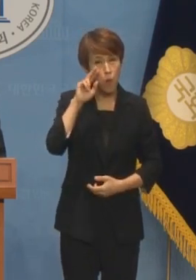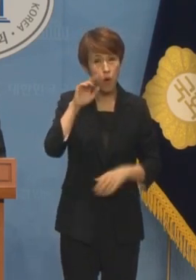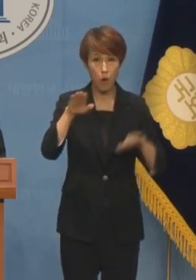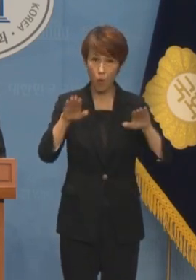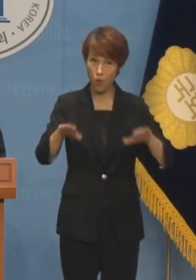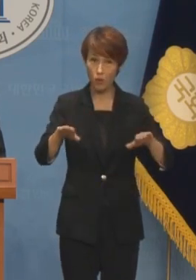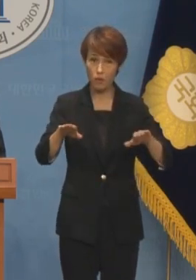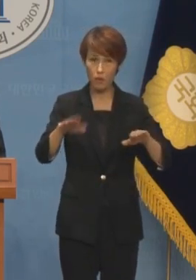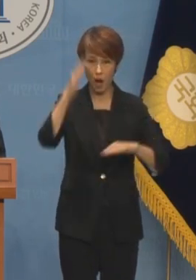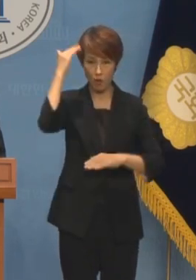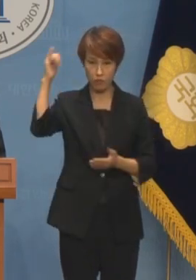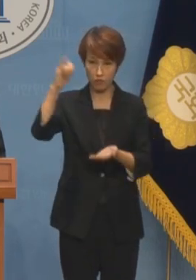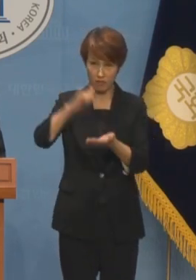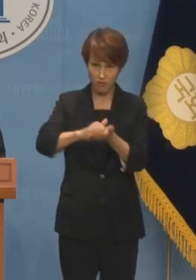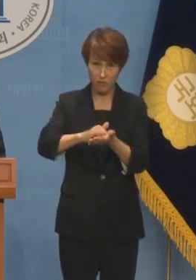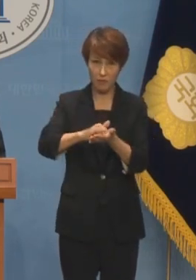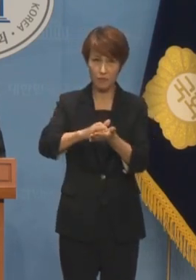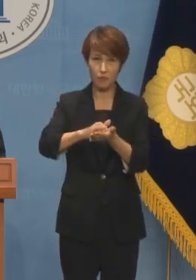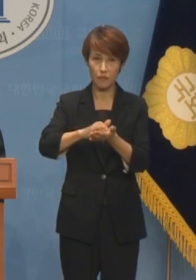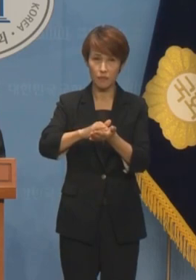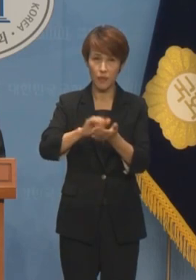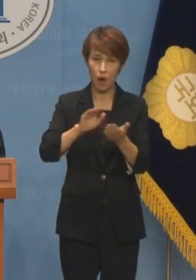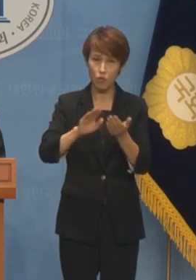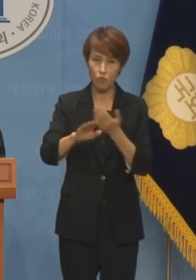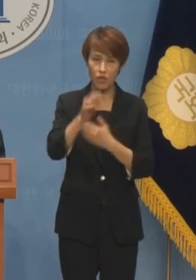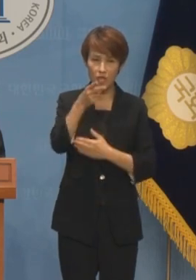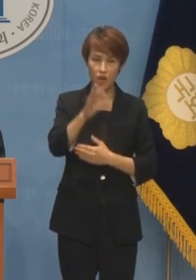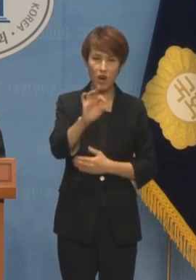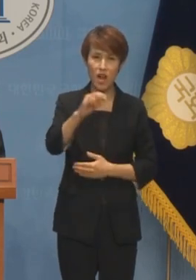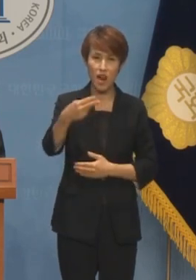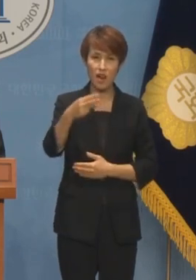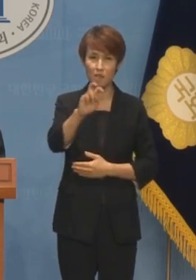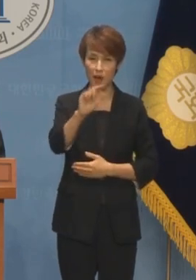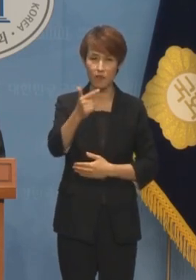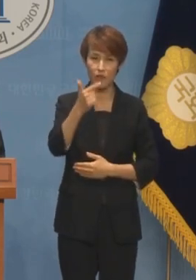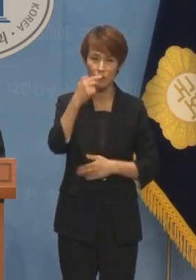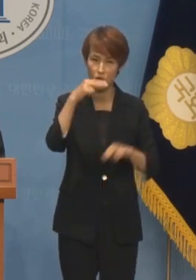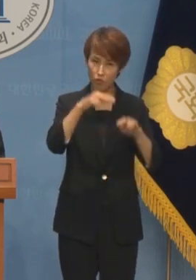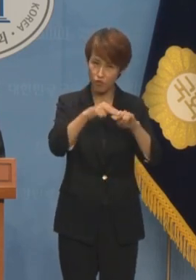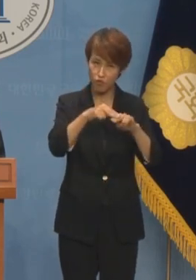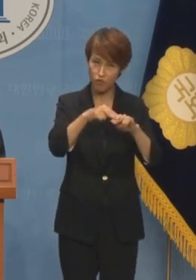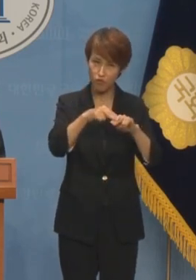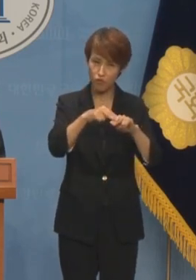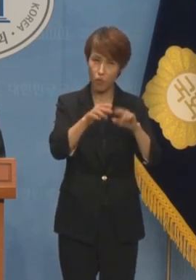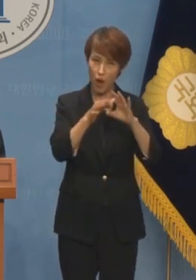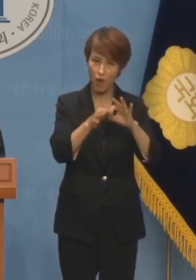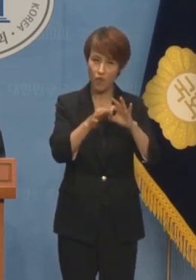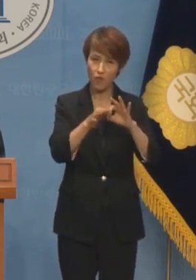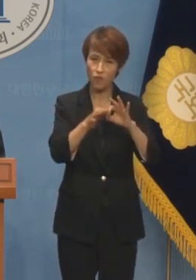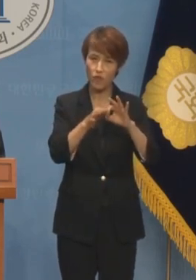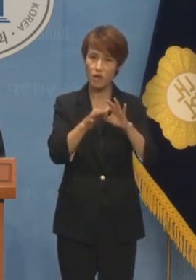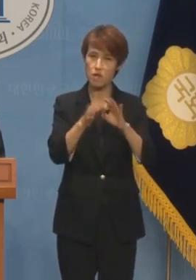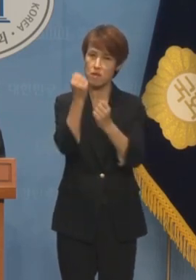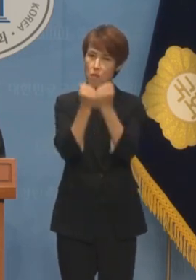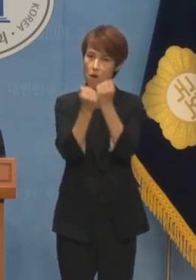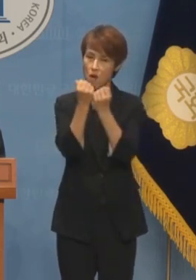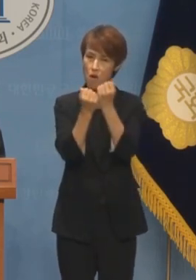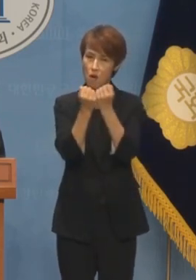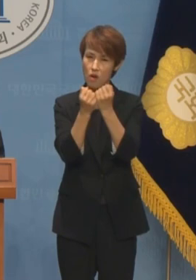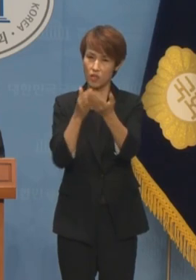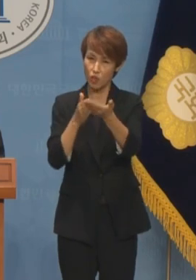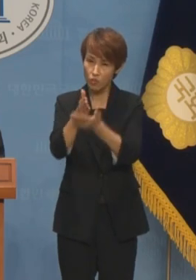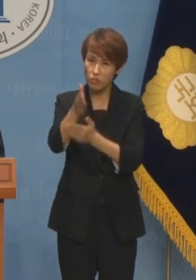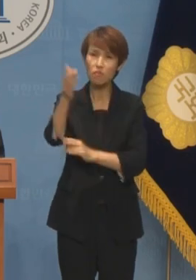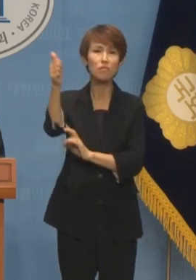오늘 방한에 조만간 영일만 석유 가능성에 대해 설명을 할 그